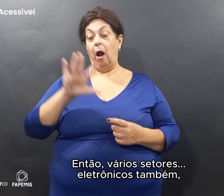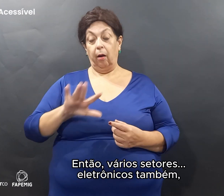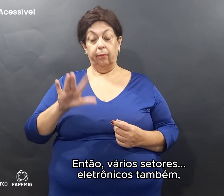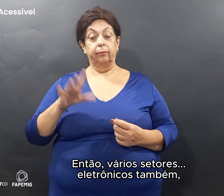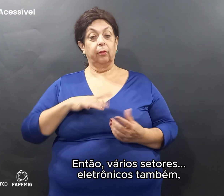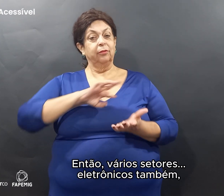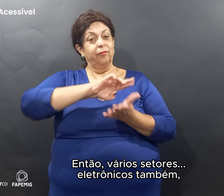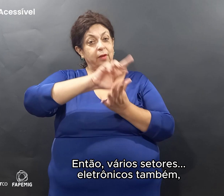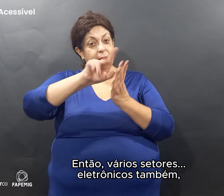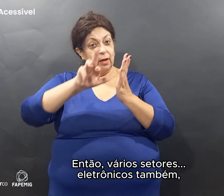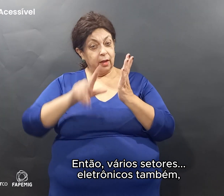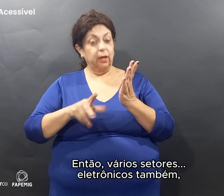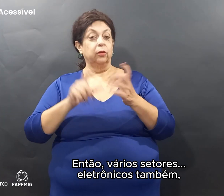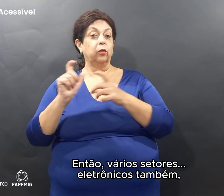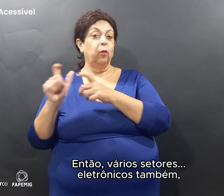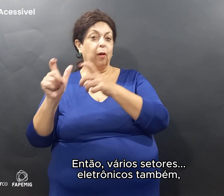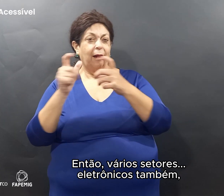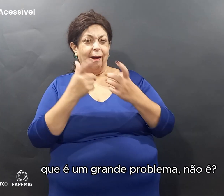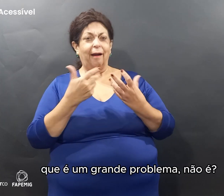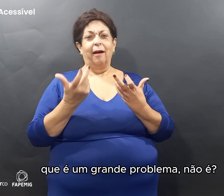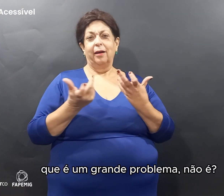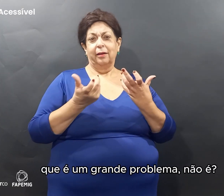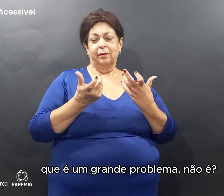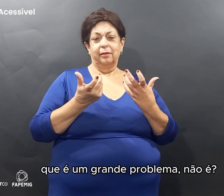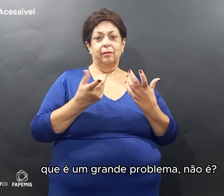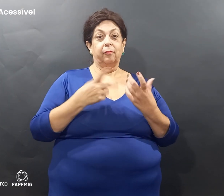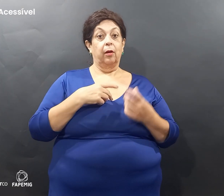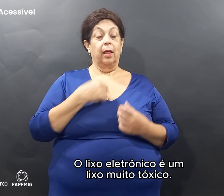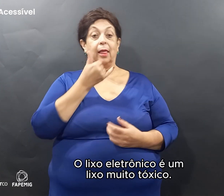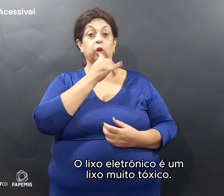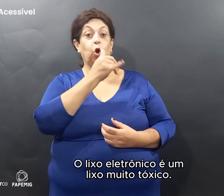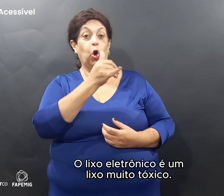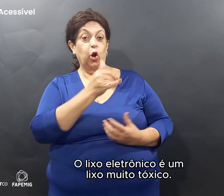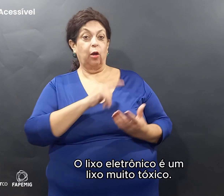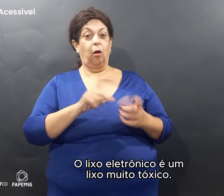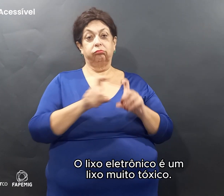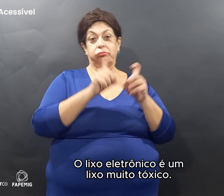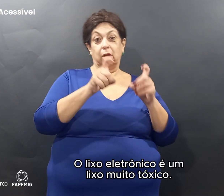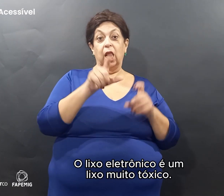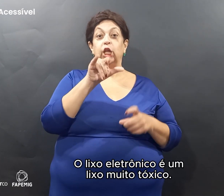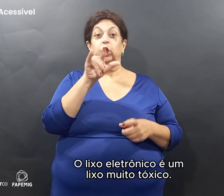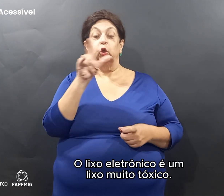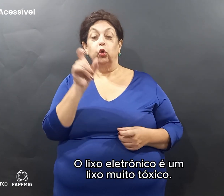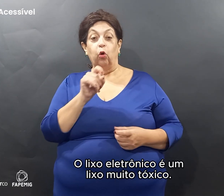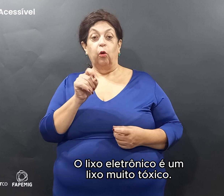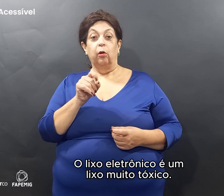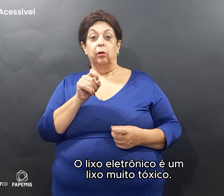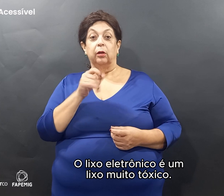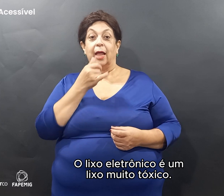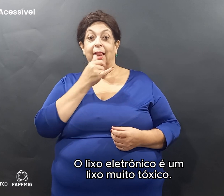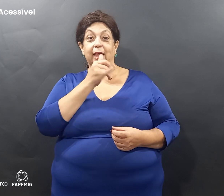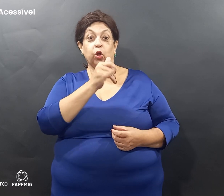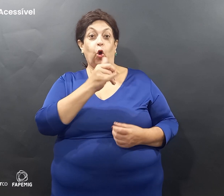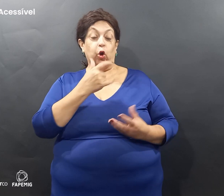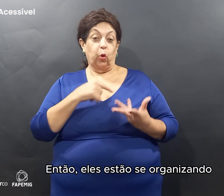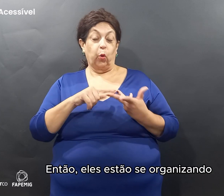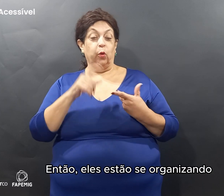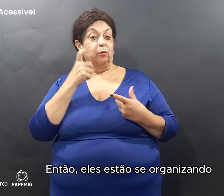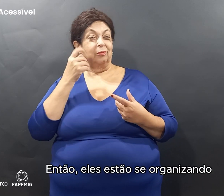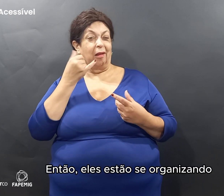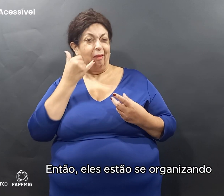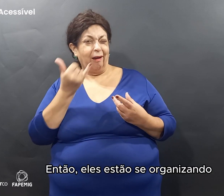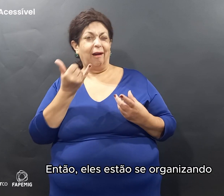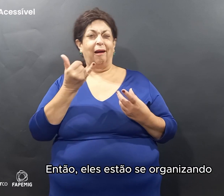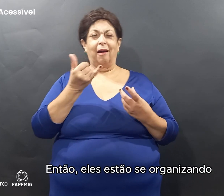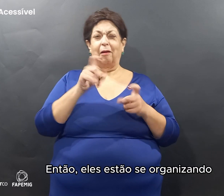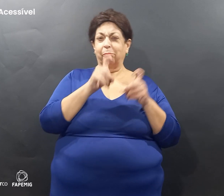Então, vários setores eletrônicos também, que é um grande problema, né? O lixo eletrônico é um lixo muito tóxico, né? Então,